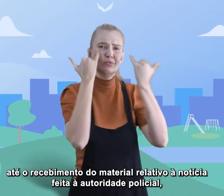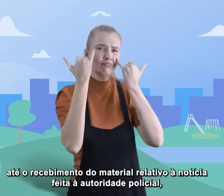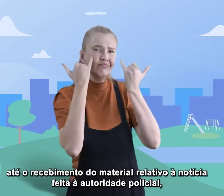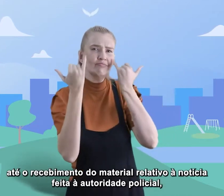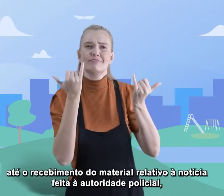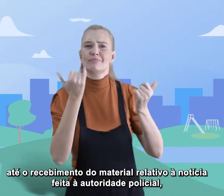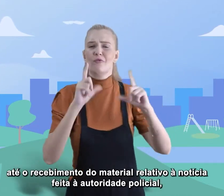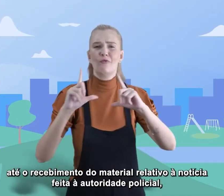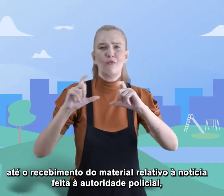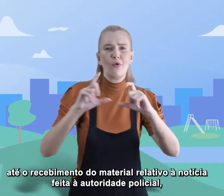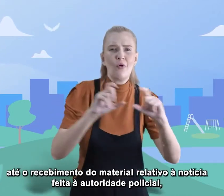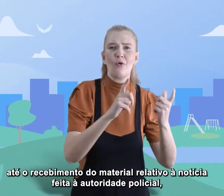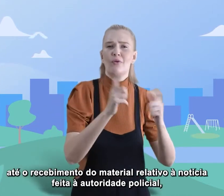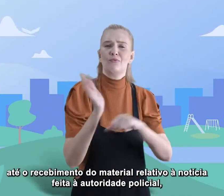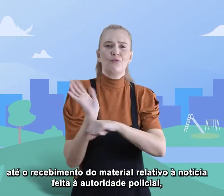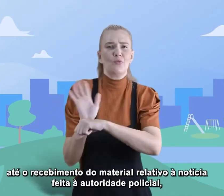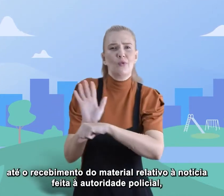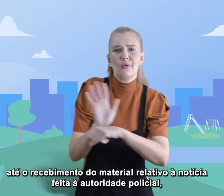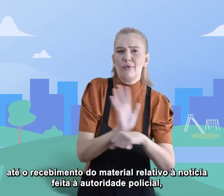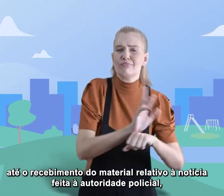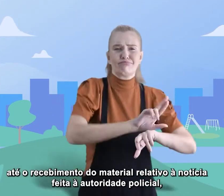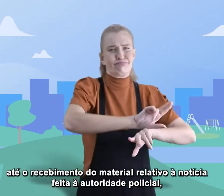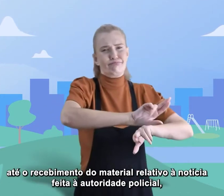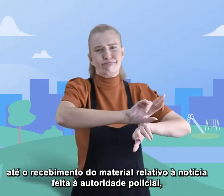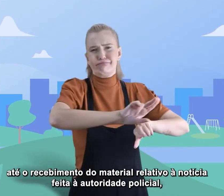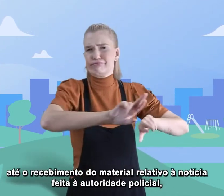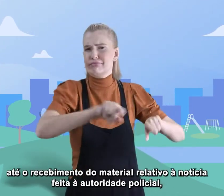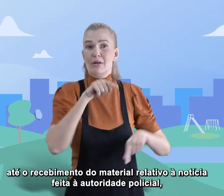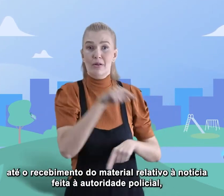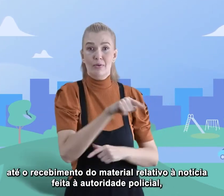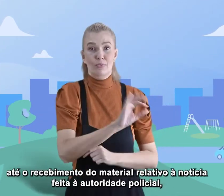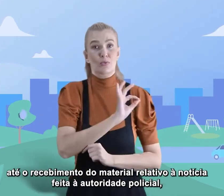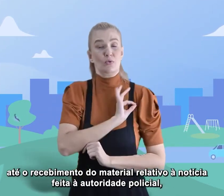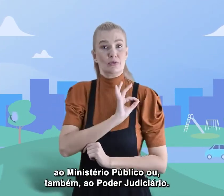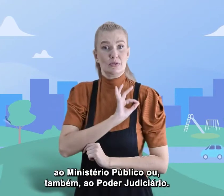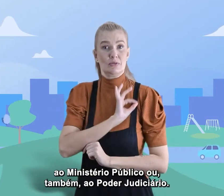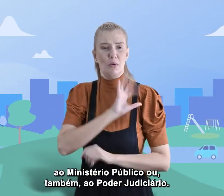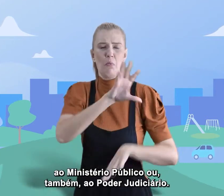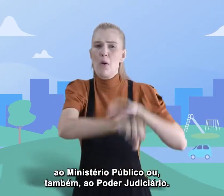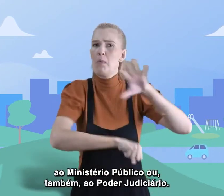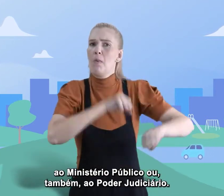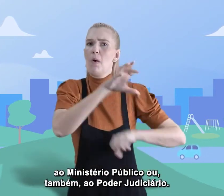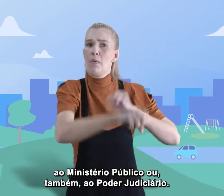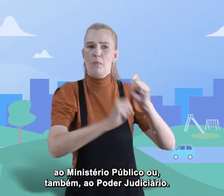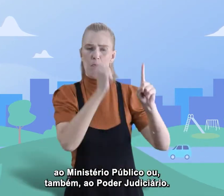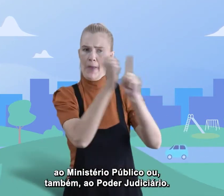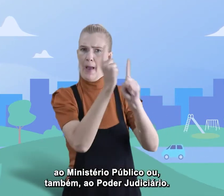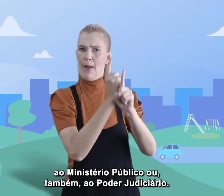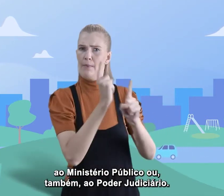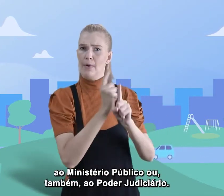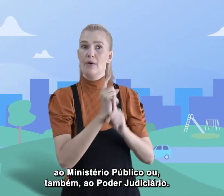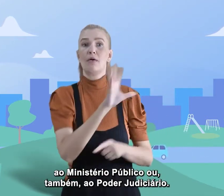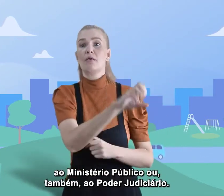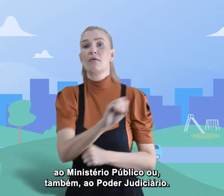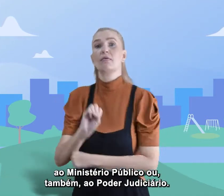material relativo à notícia feita à autoridade policial, ao Ministério Público